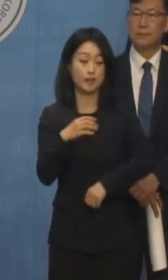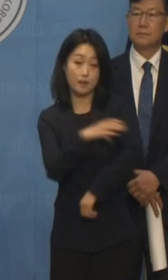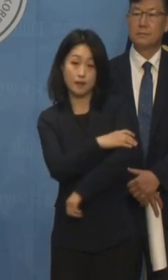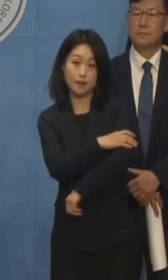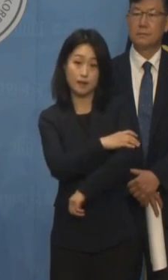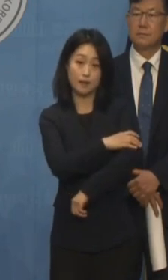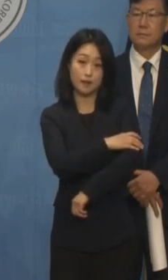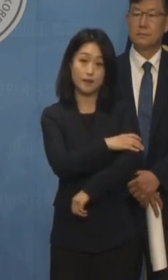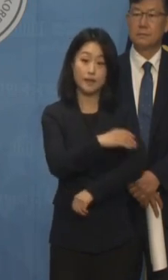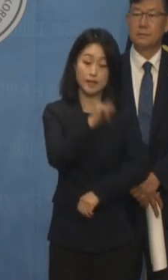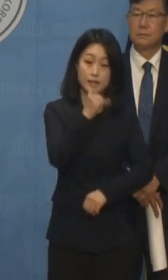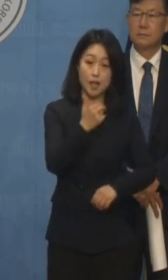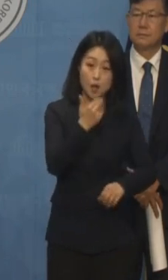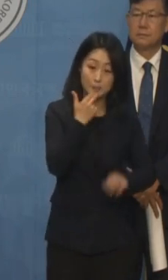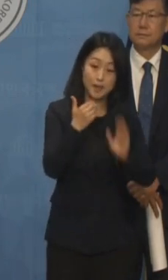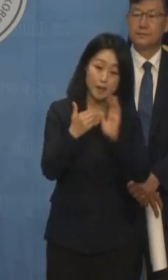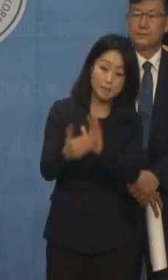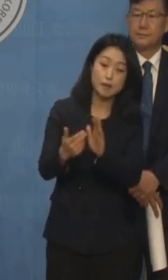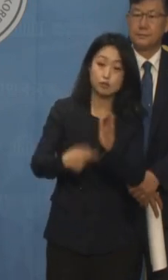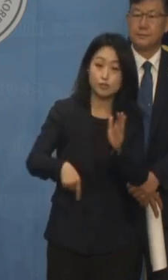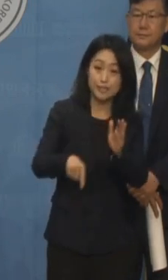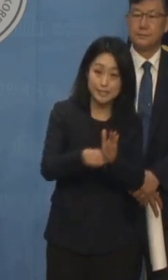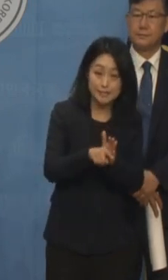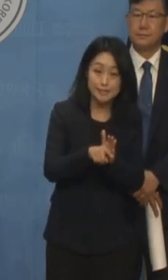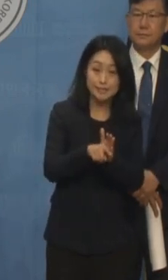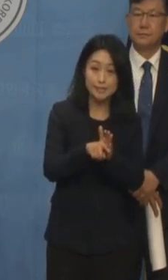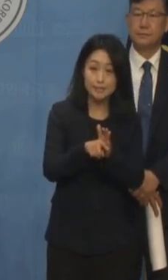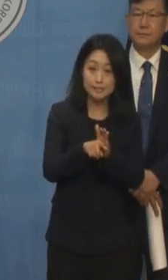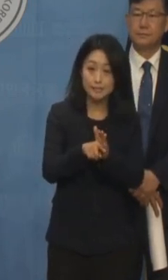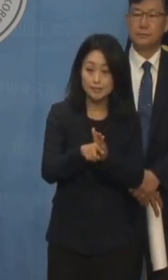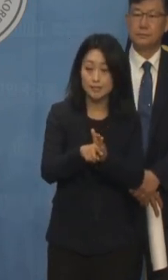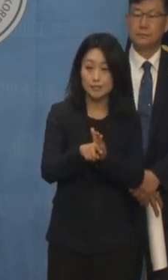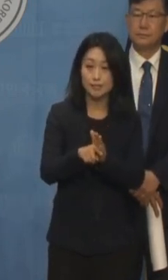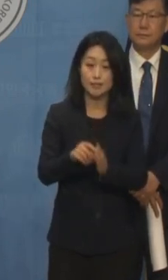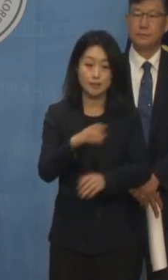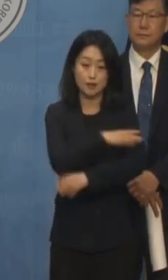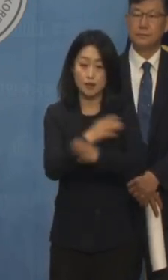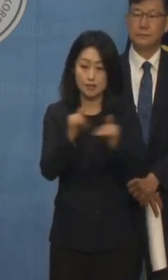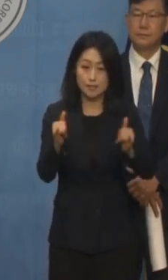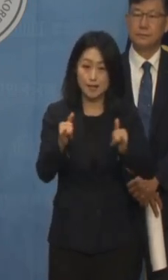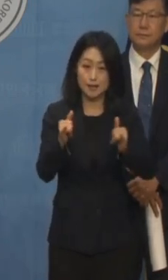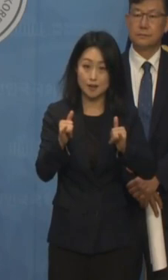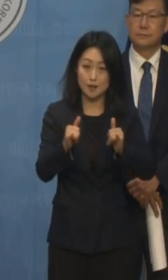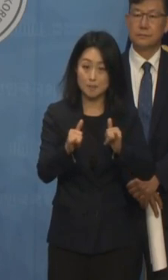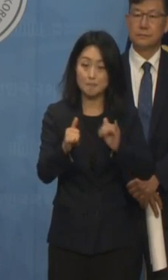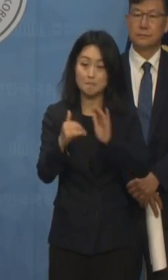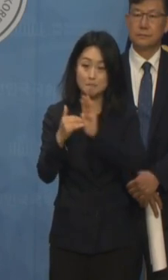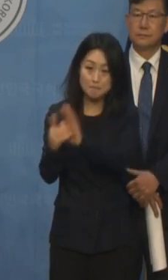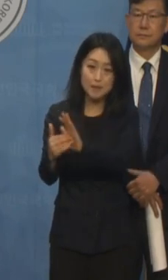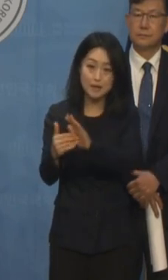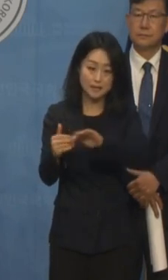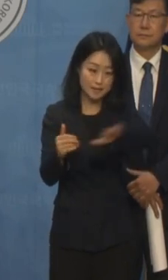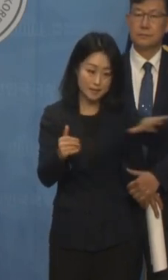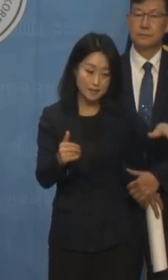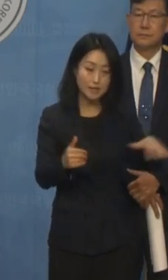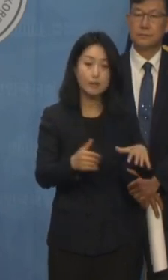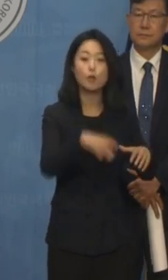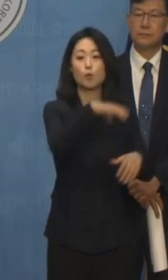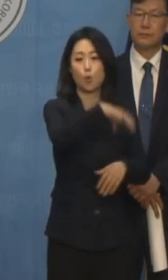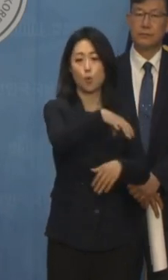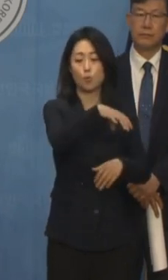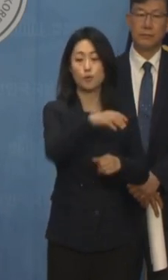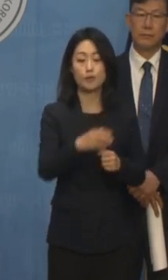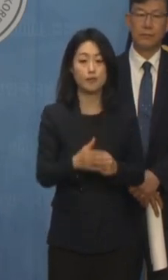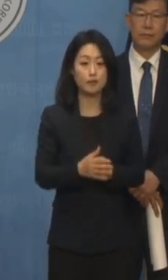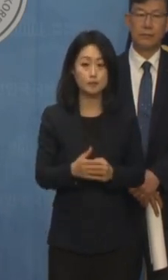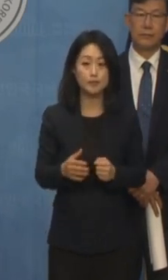통행을 방지하기 위한 권력 견제용 기관입니다. 따라서 다른 어떤 정부